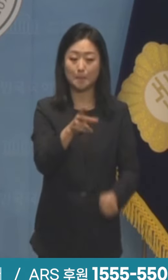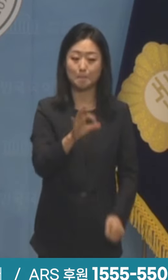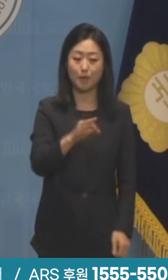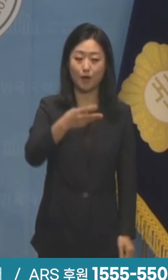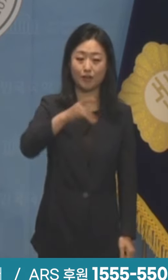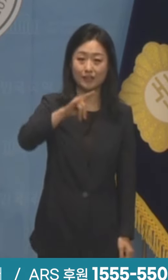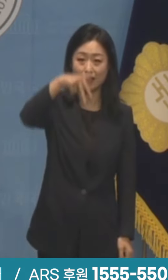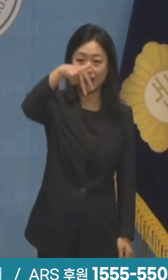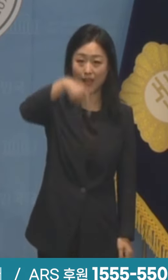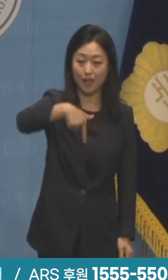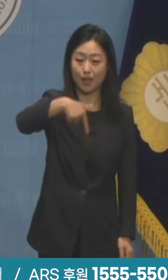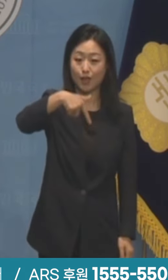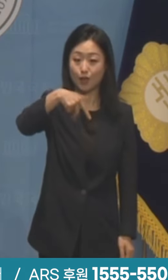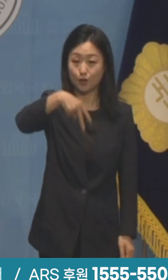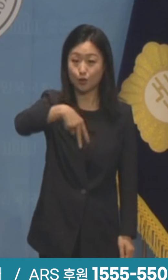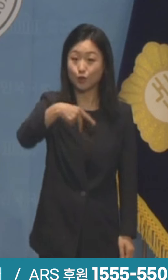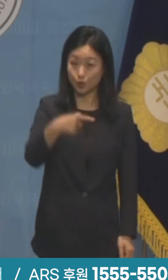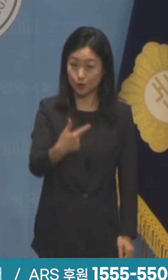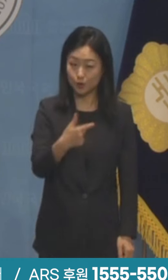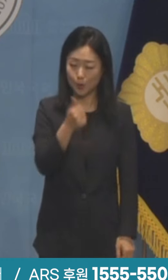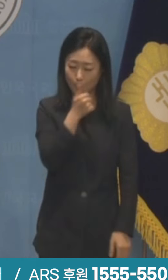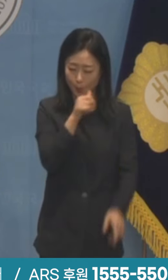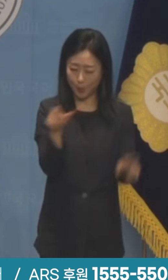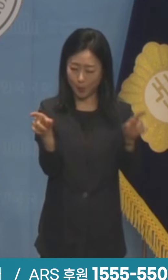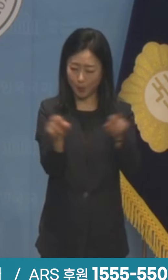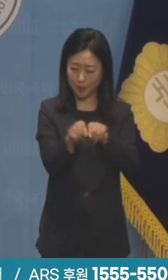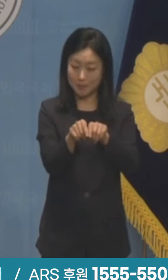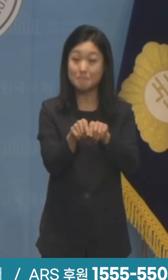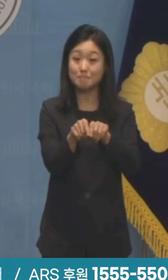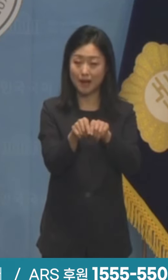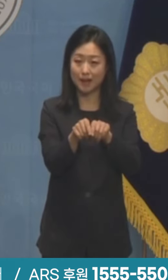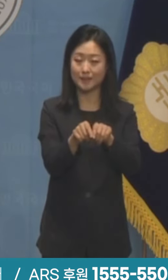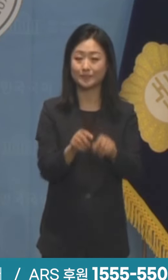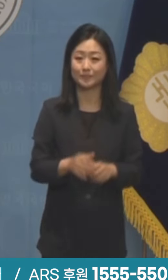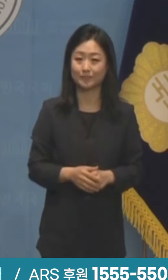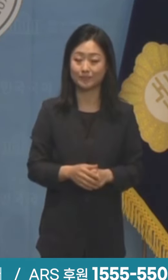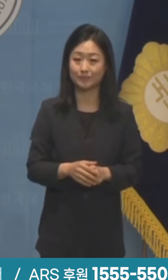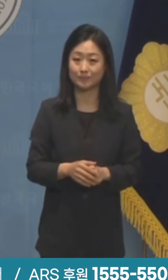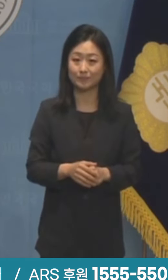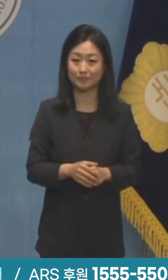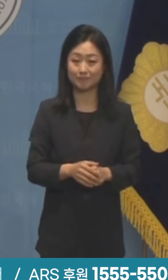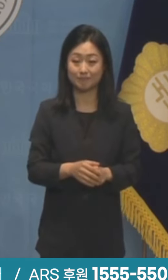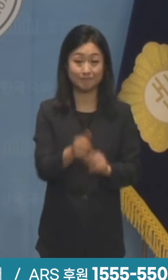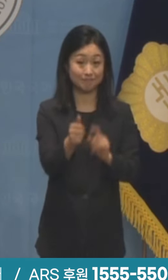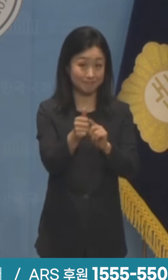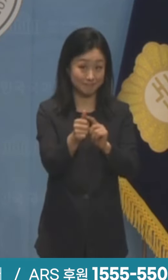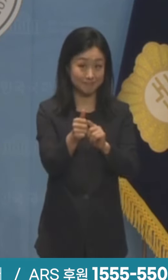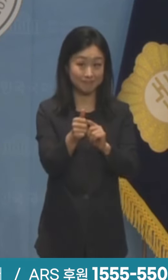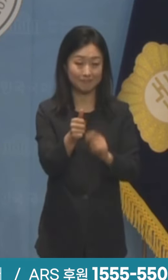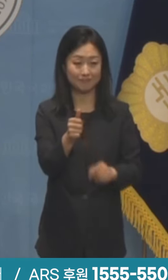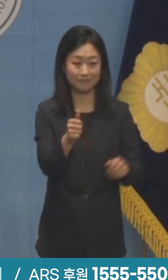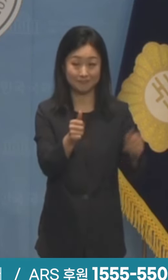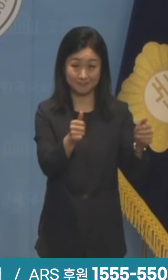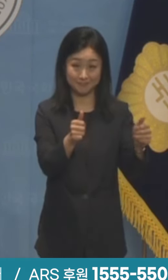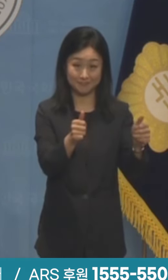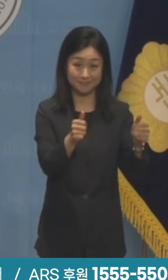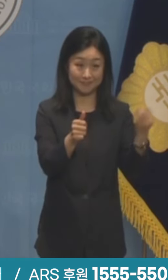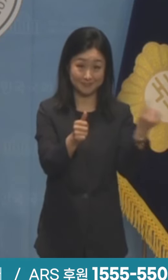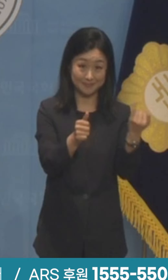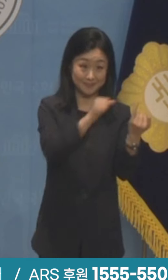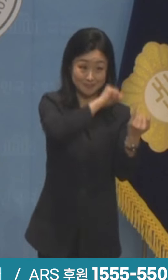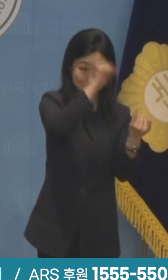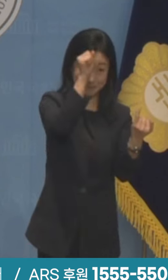당선시켰다 중간에 끼어 있었죠 김영선 씨는 명 시에게 공천 대가로 매달